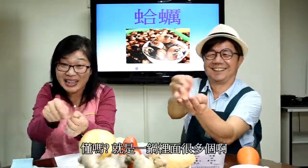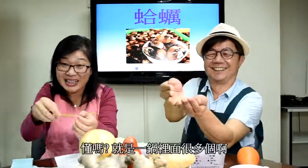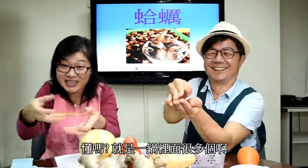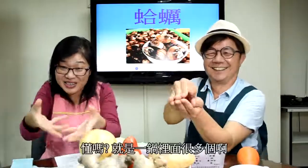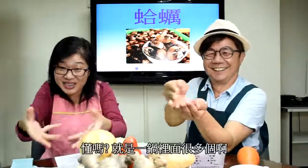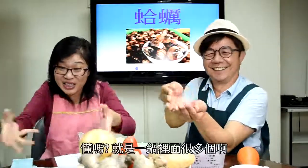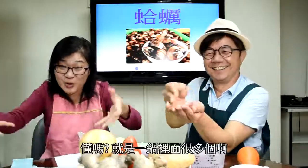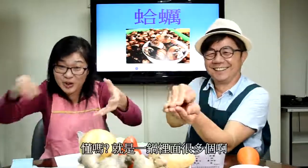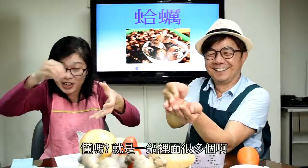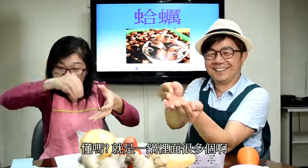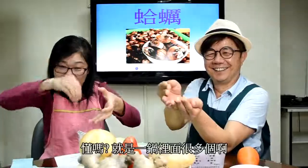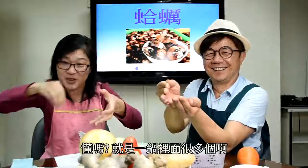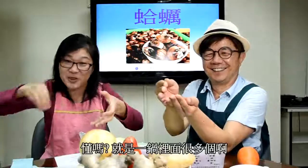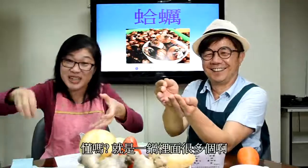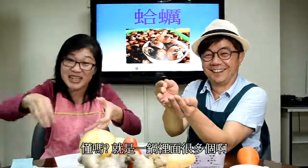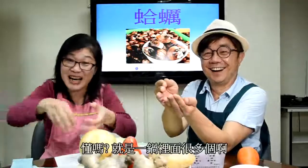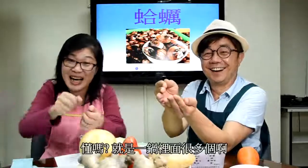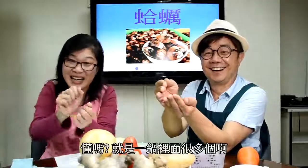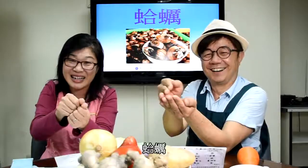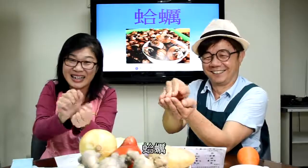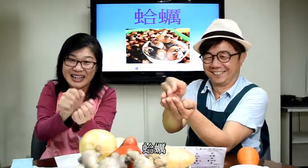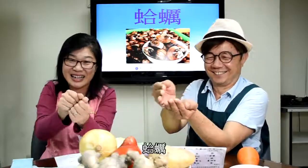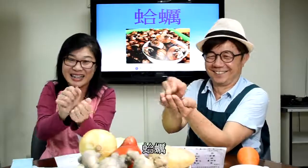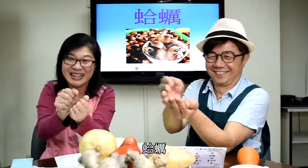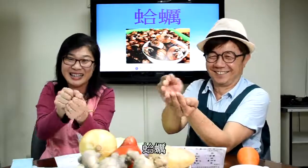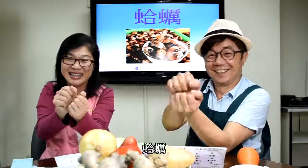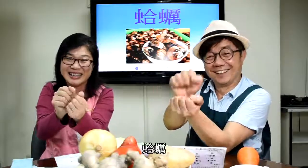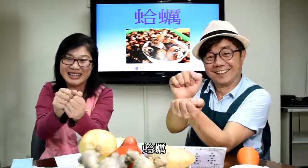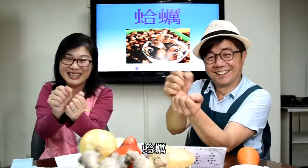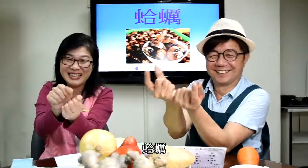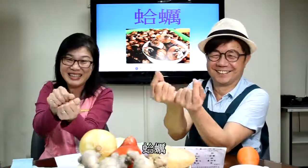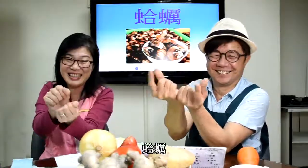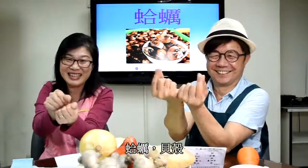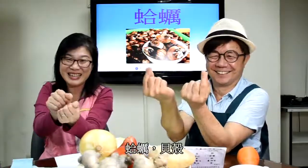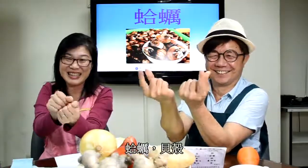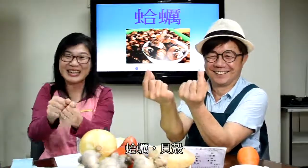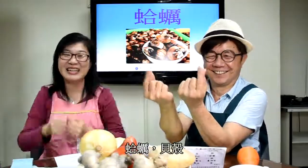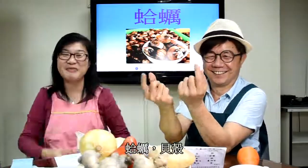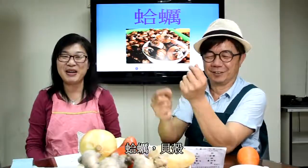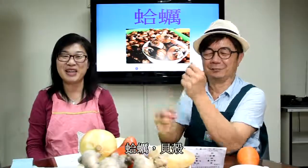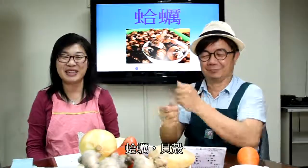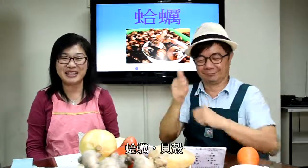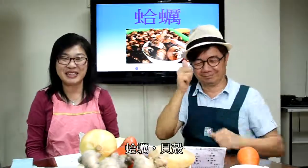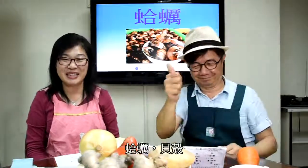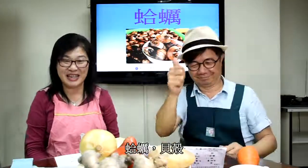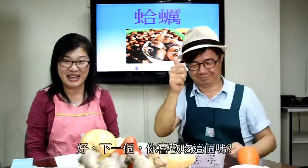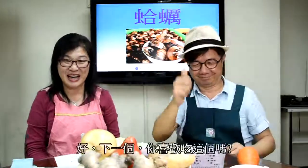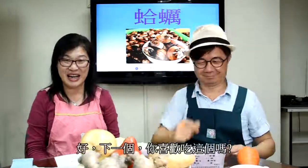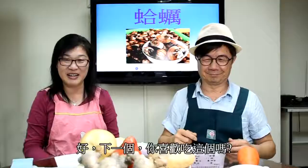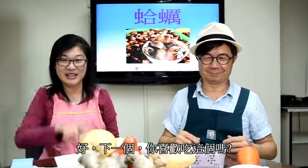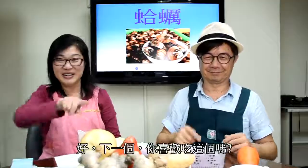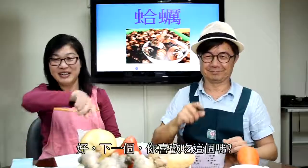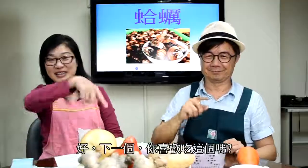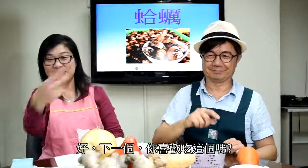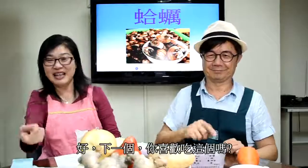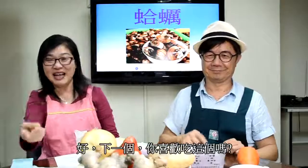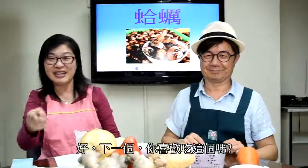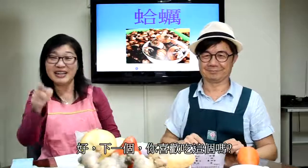就是一锅里面很多个啊，蛤蜊，蛤蜊贝壳，好，下一个，